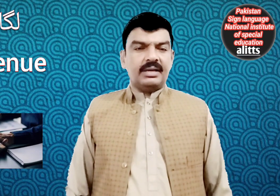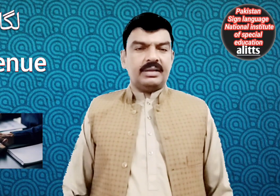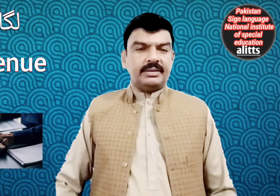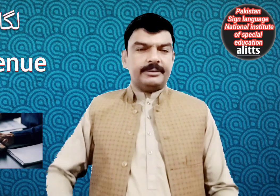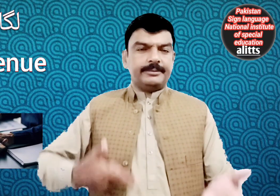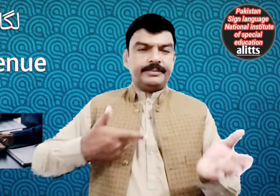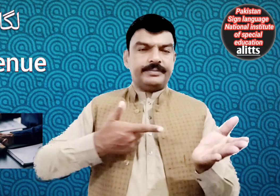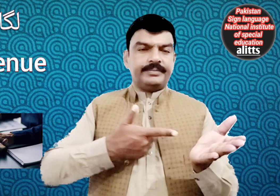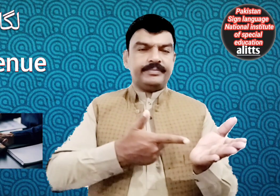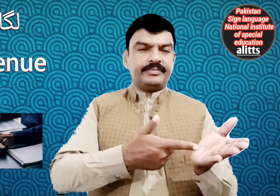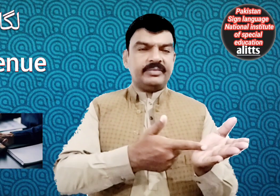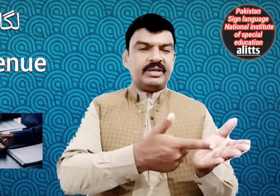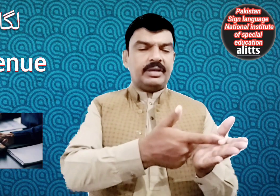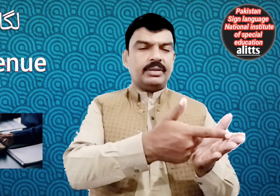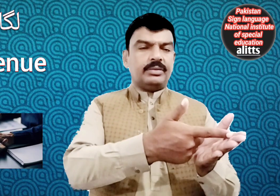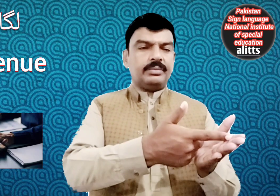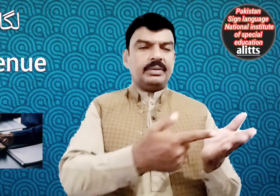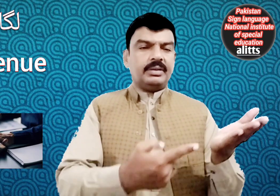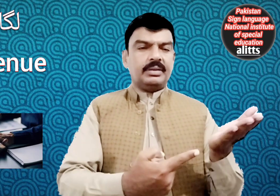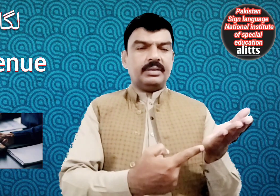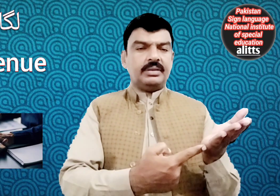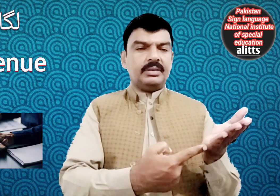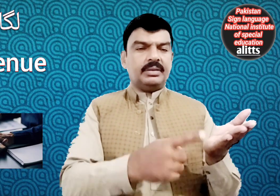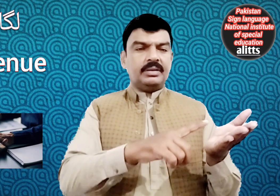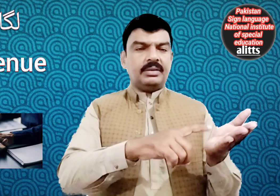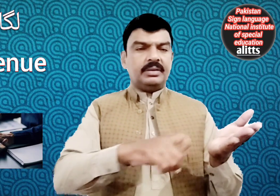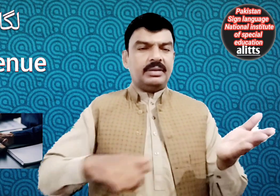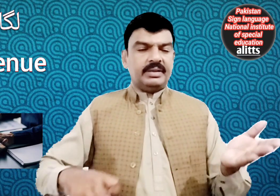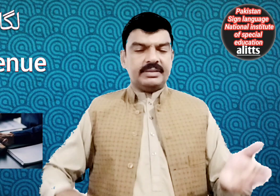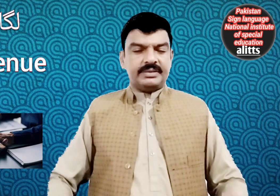लगान, खेतों पे टैक्स।